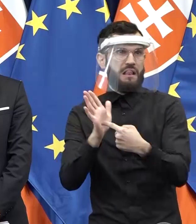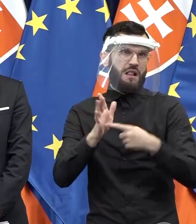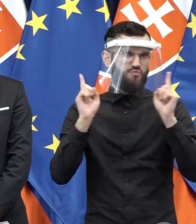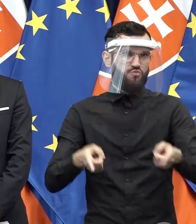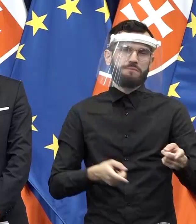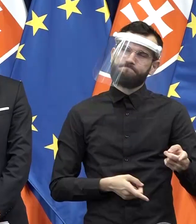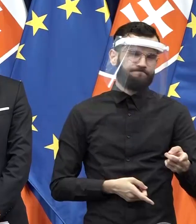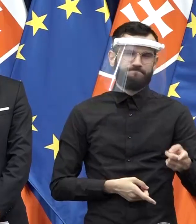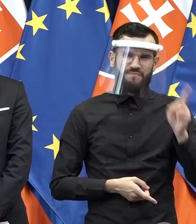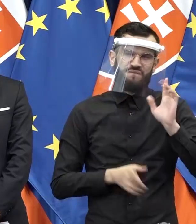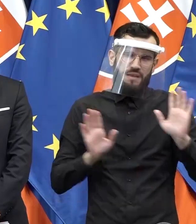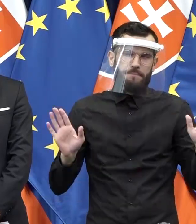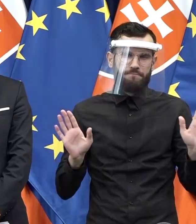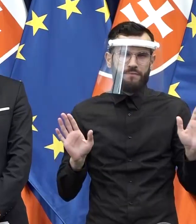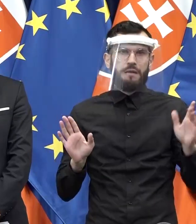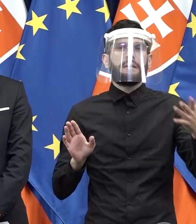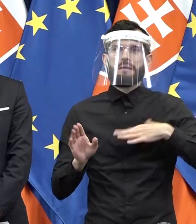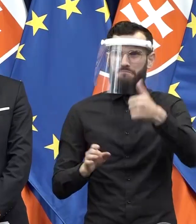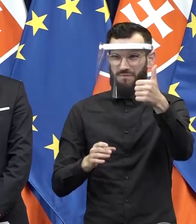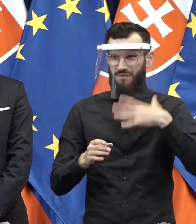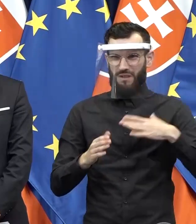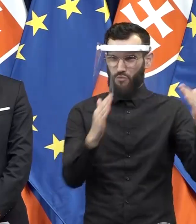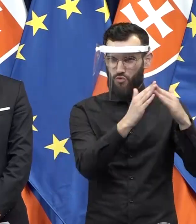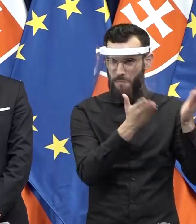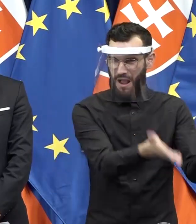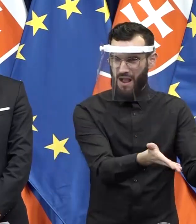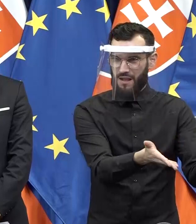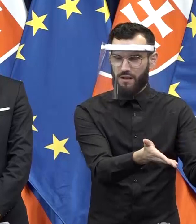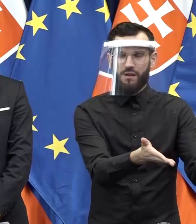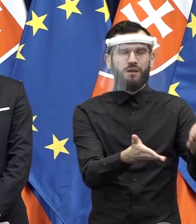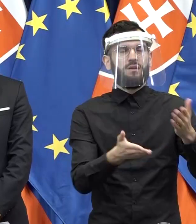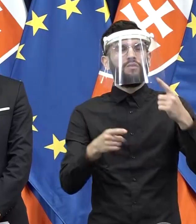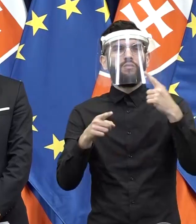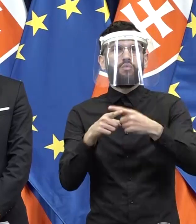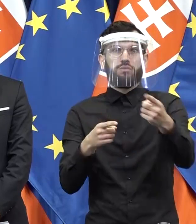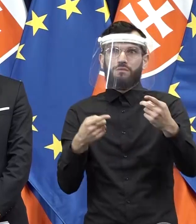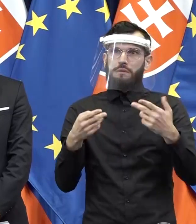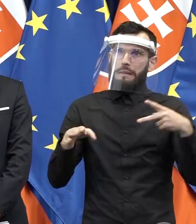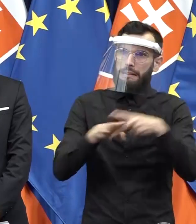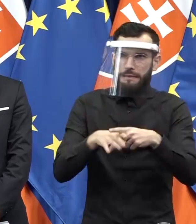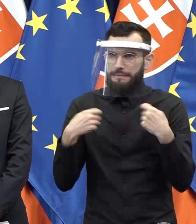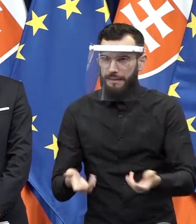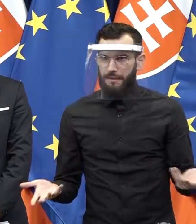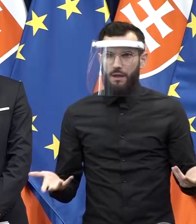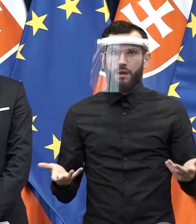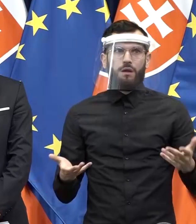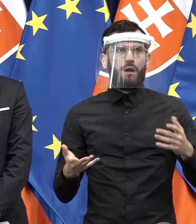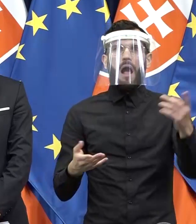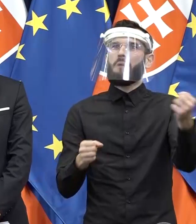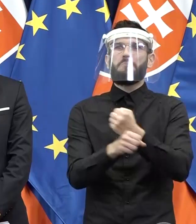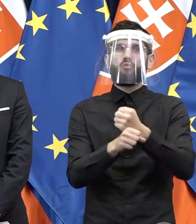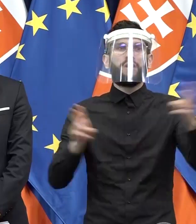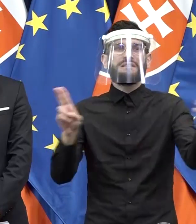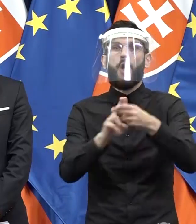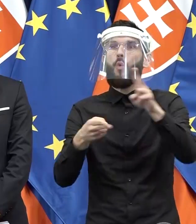termíny, keď poprvé chceme, aby boli doma, po druhé nemajú možno tie prostriedky a nie je vhodné, aby sa teda stretali niekde na